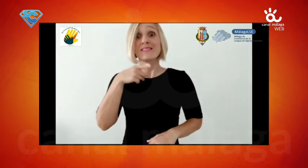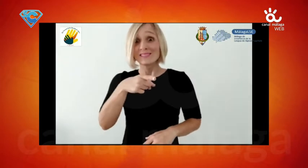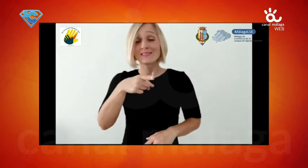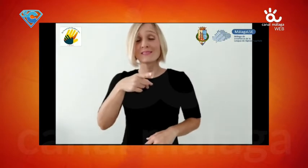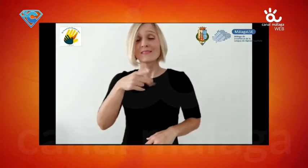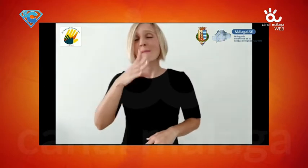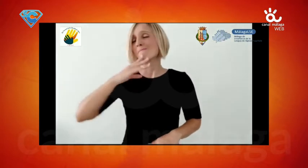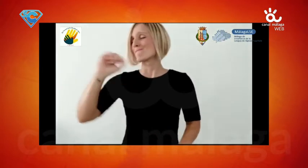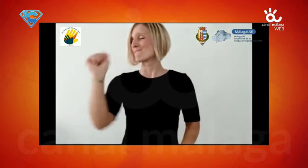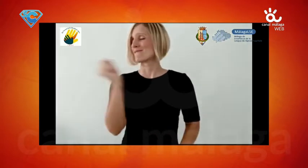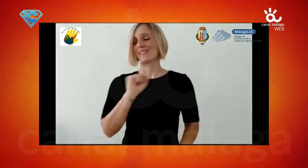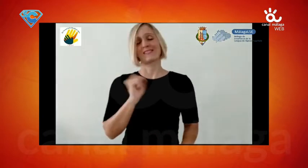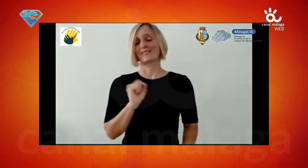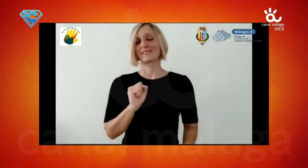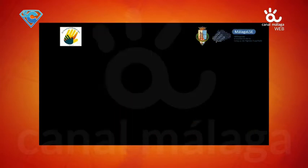Fue maravilloso.